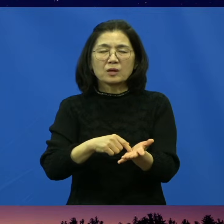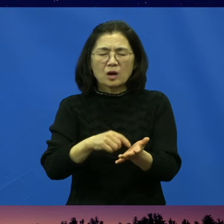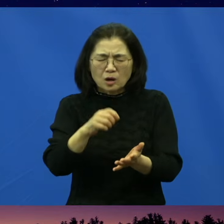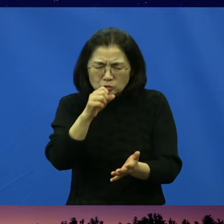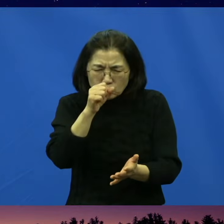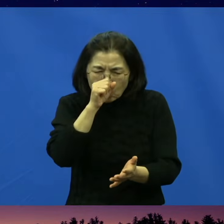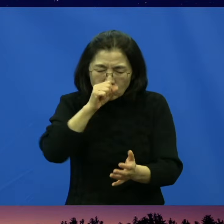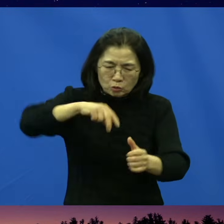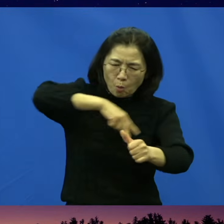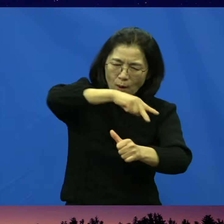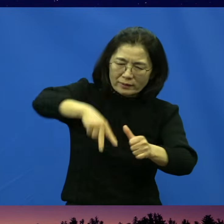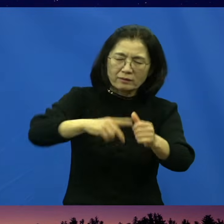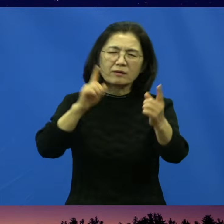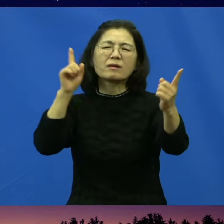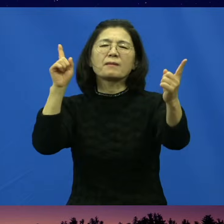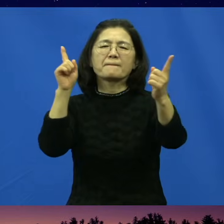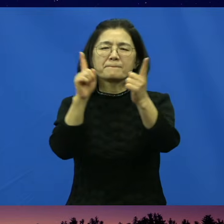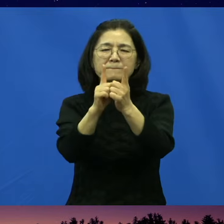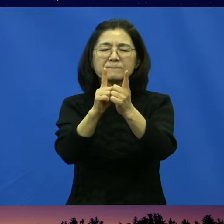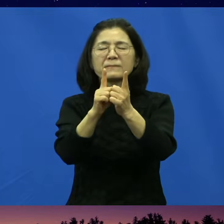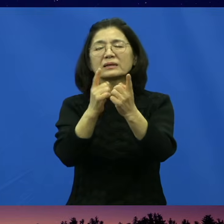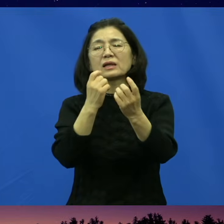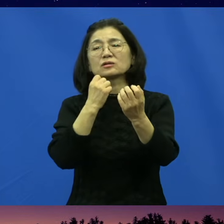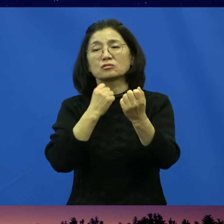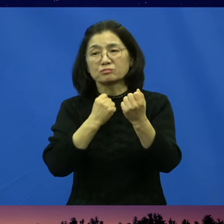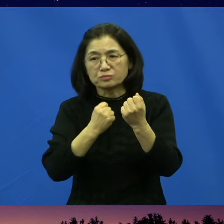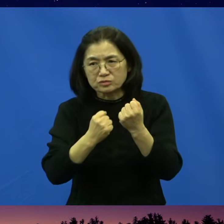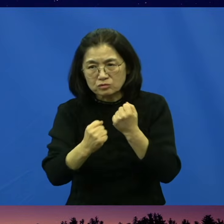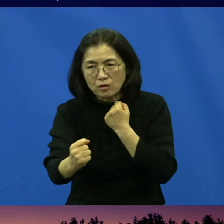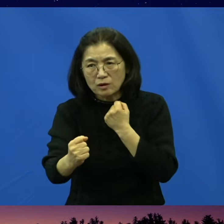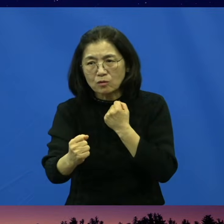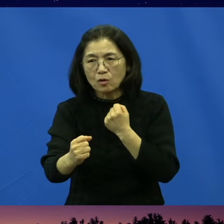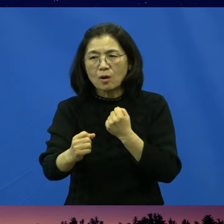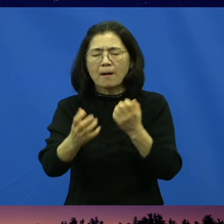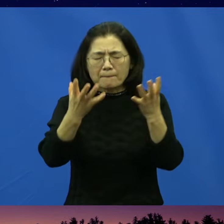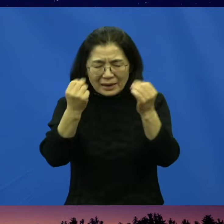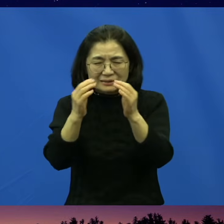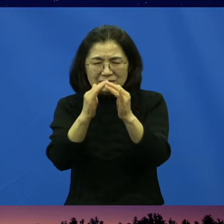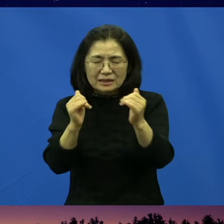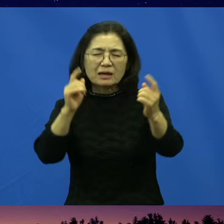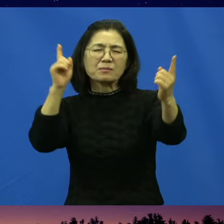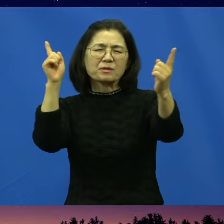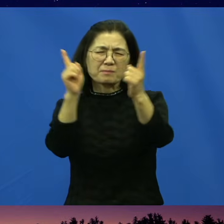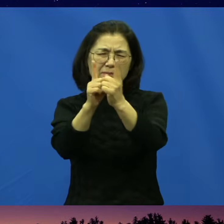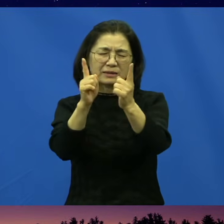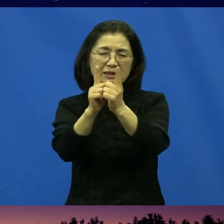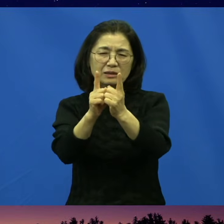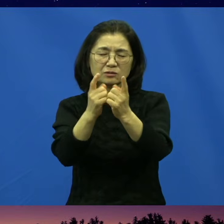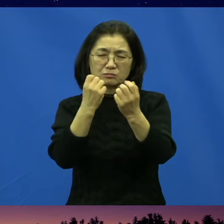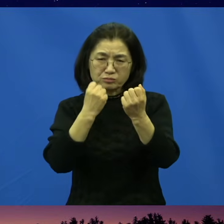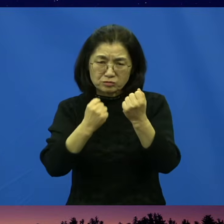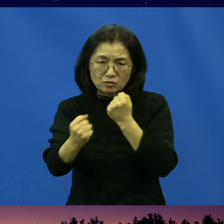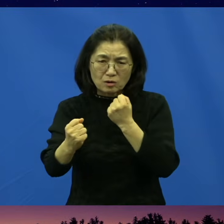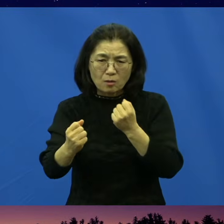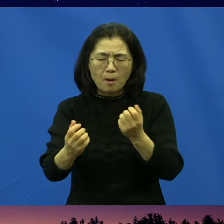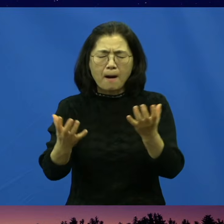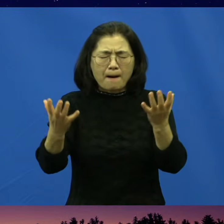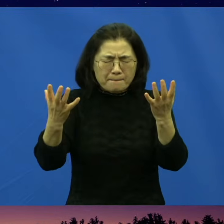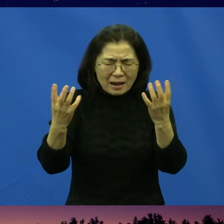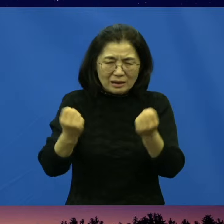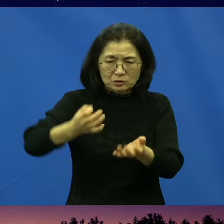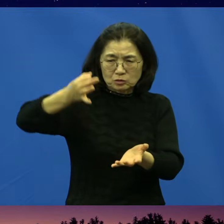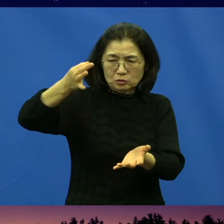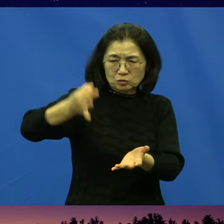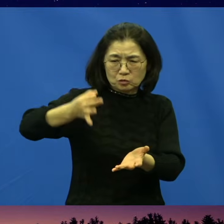환경이 주어지더라도, 아무리 많은 사람을 만나더라도, 아무리 많은 것을 가지더라도